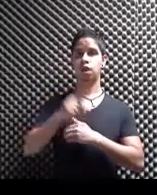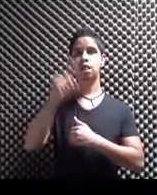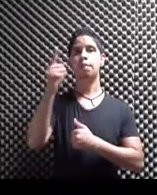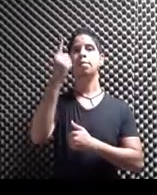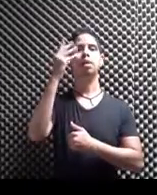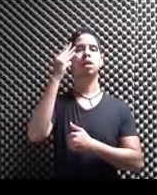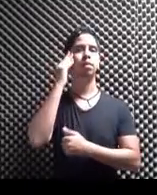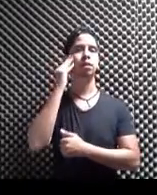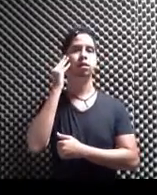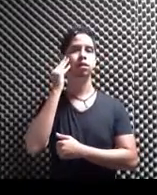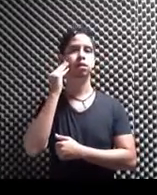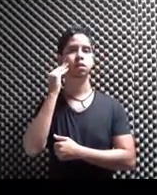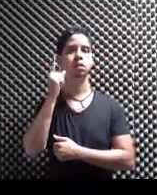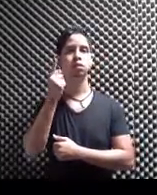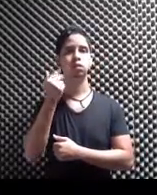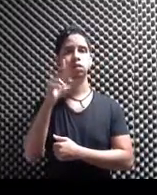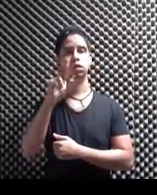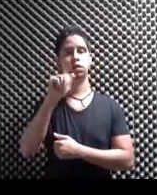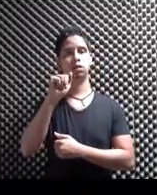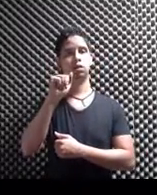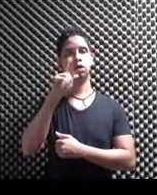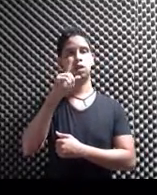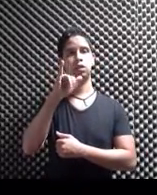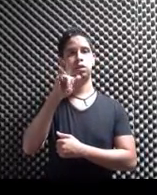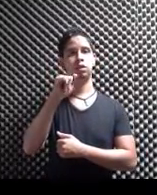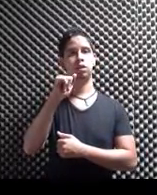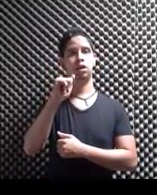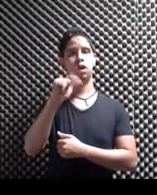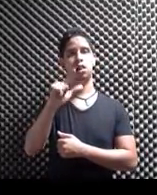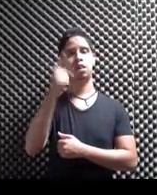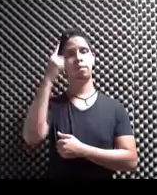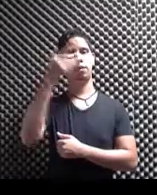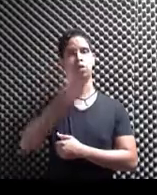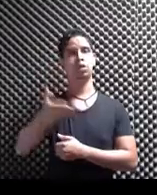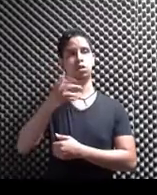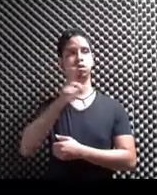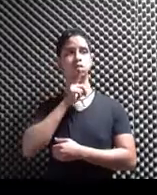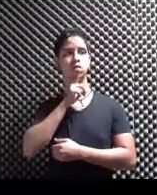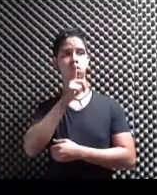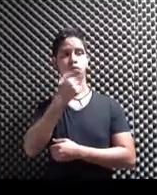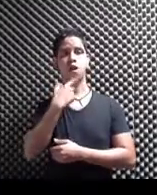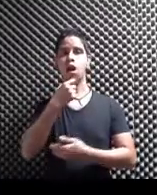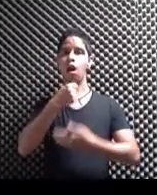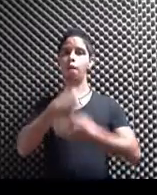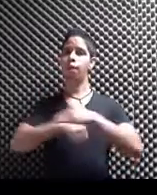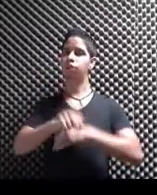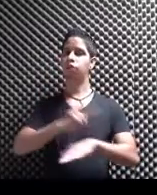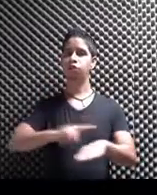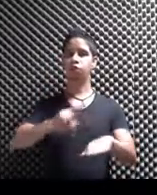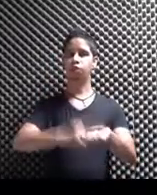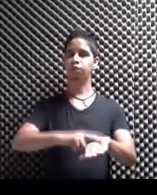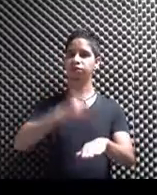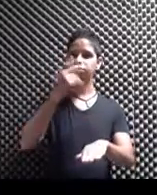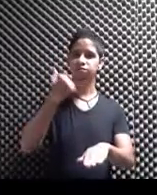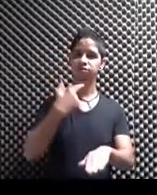primera experiencia primera experiencia radial para ustedes ¿verdad? es un es un bebé natural porque ya se no